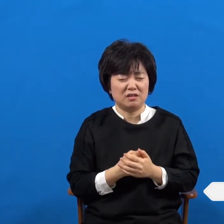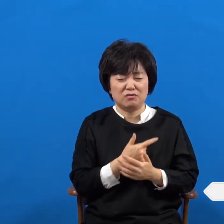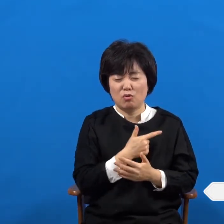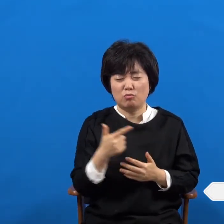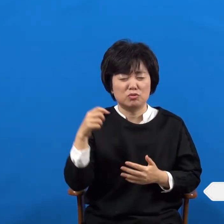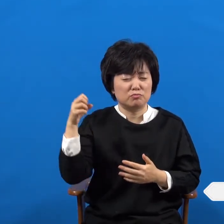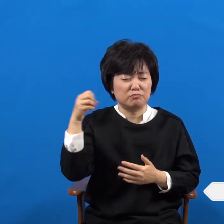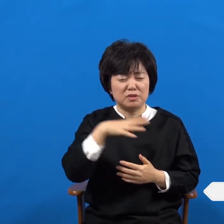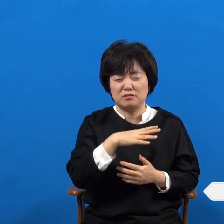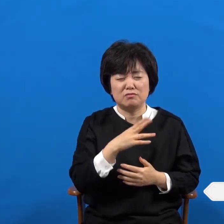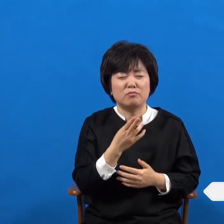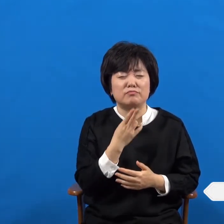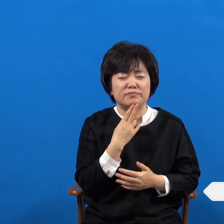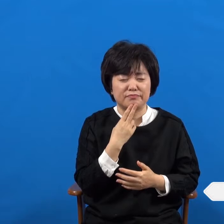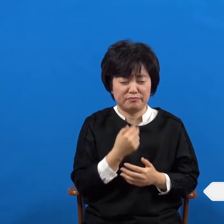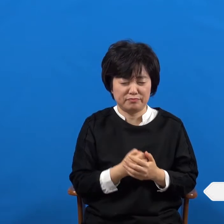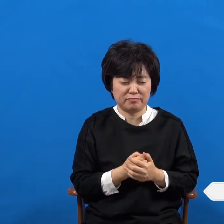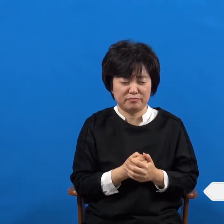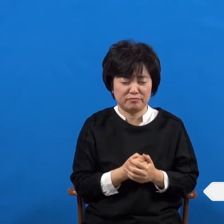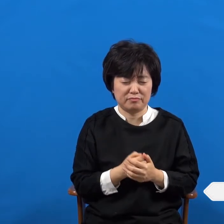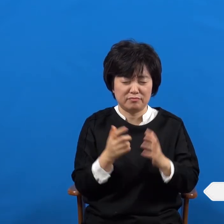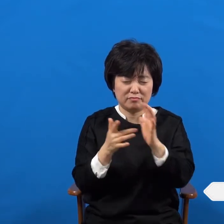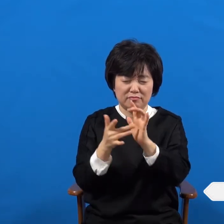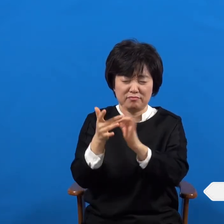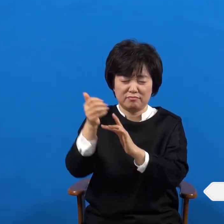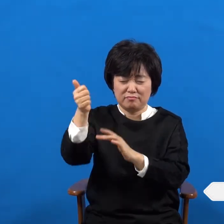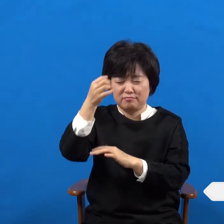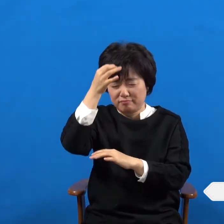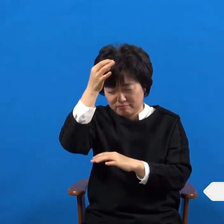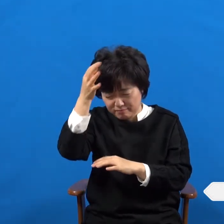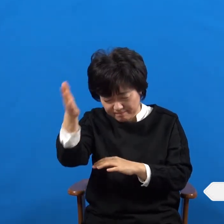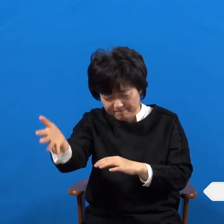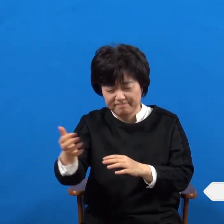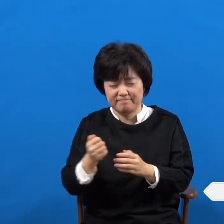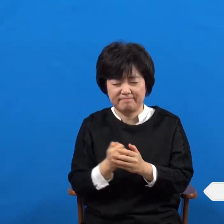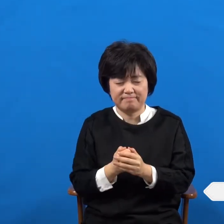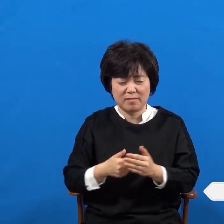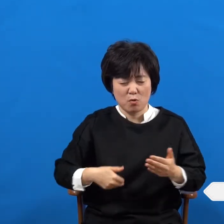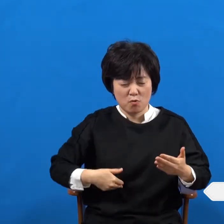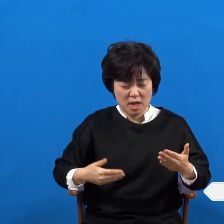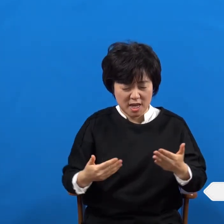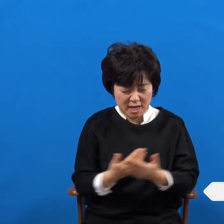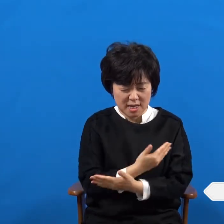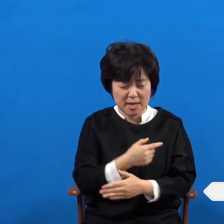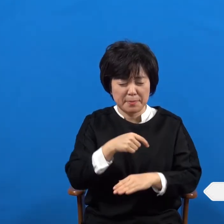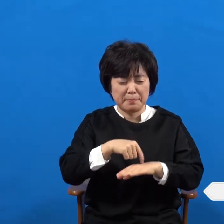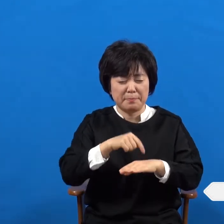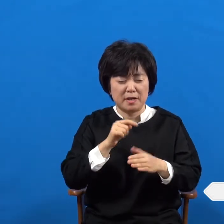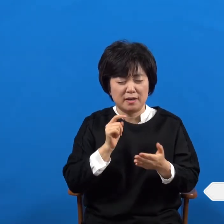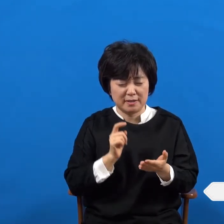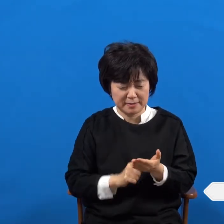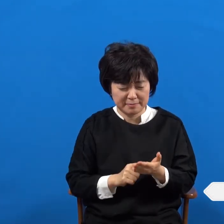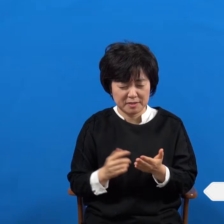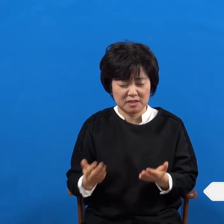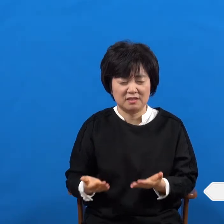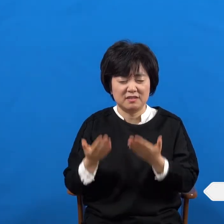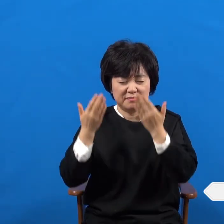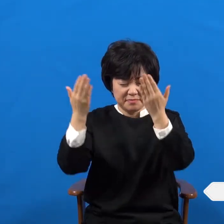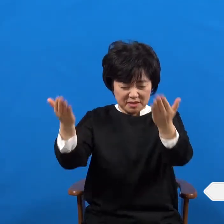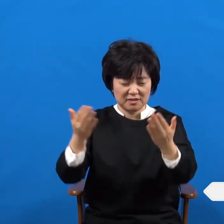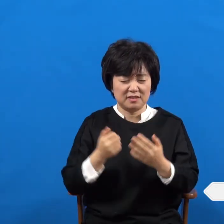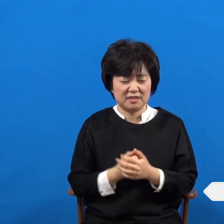잃어 주님 앞에 너무나 죄송스럽고 회개의 마음을 주님 앞에